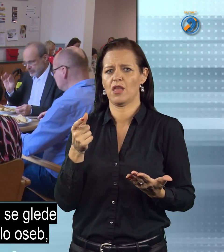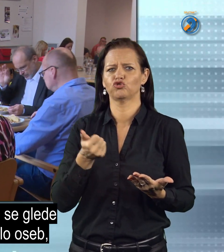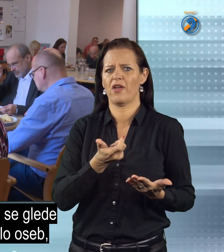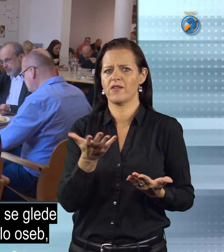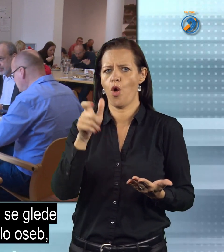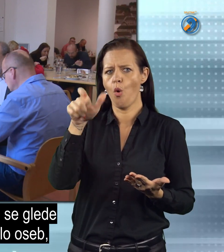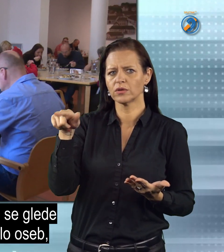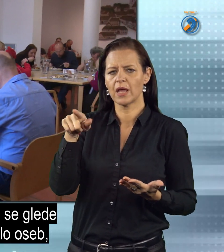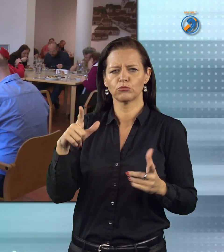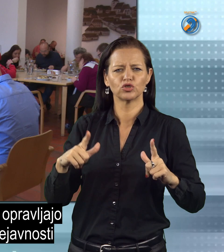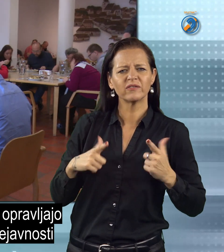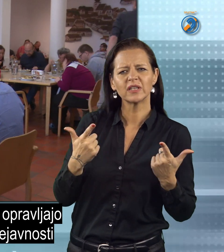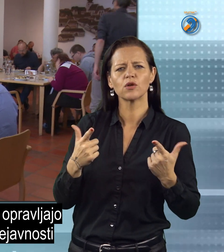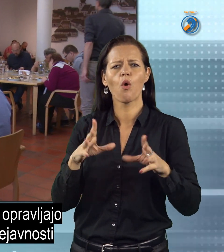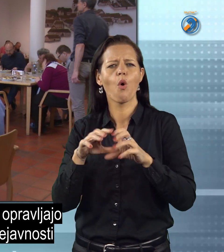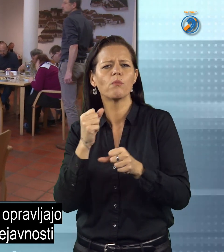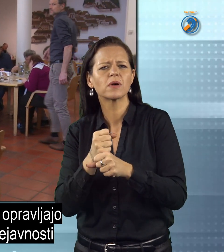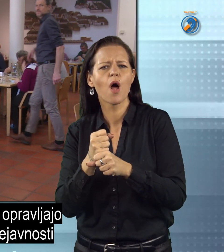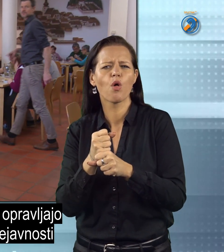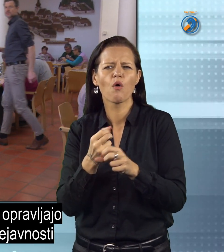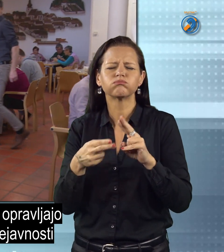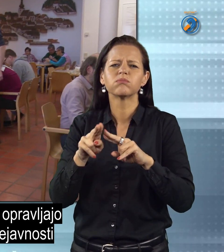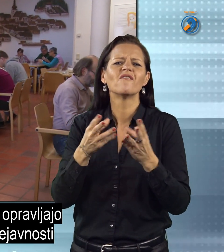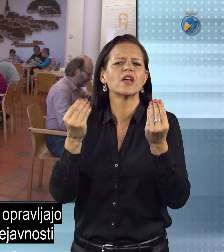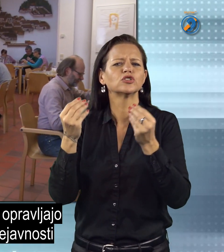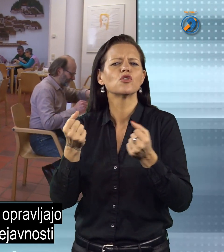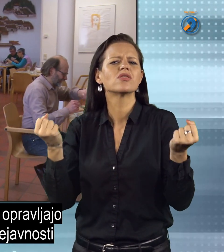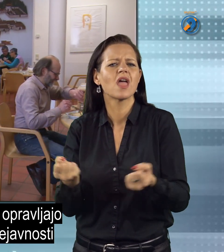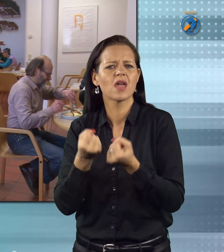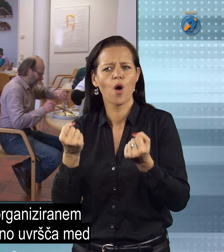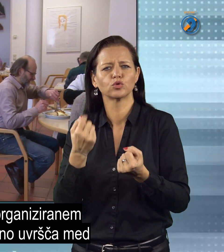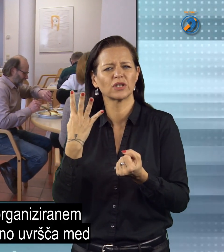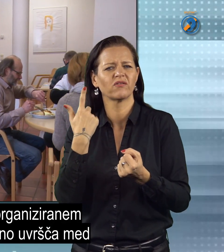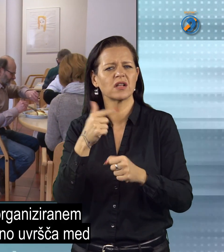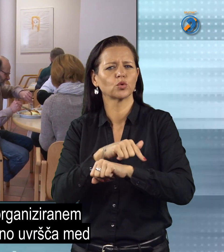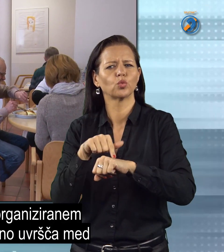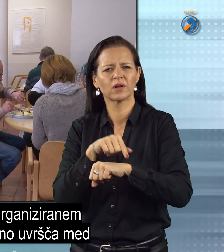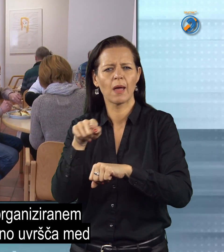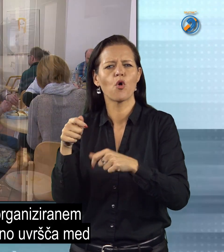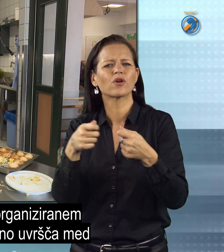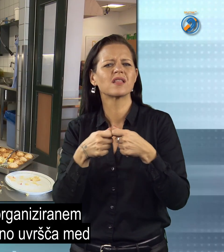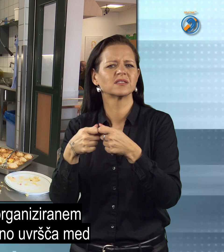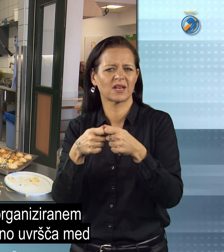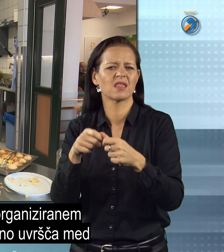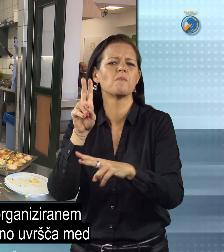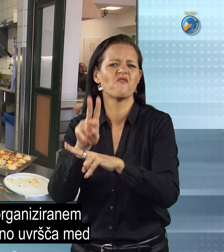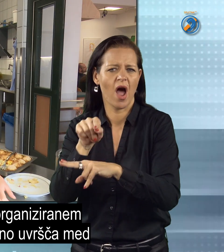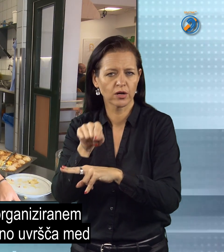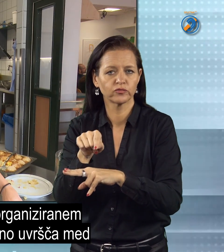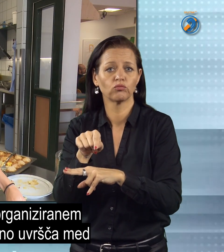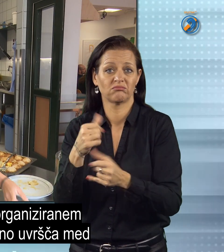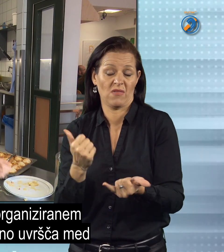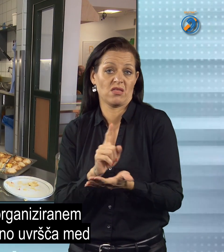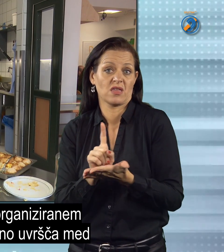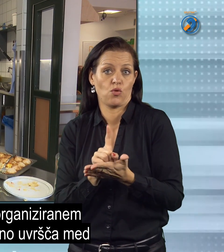Slovenija se glede na število oseb, ki živijo in opravljajo večino dejavnosti v 24-urnem organiziranem varstvu, trenutno